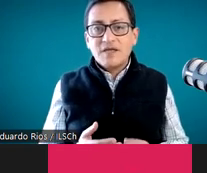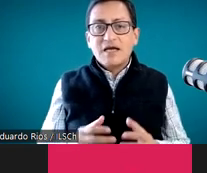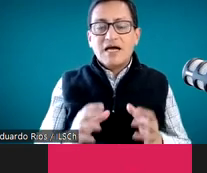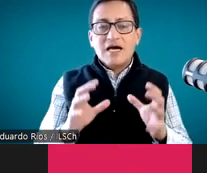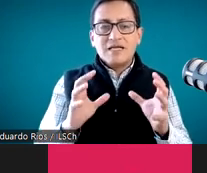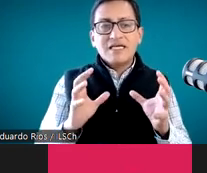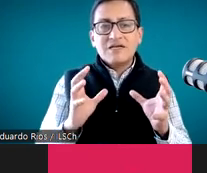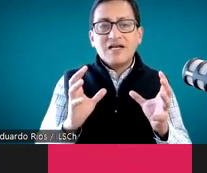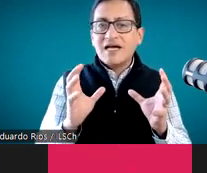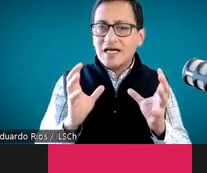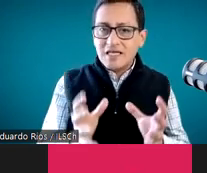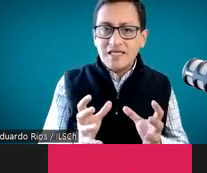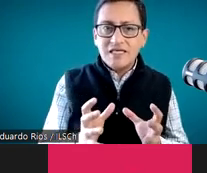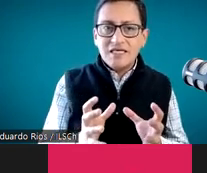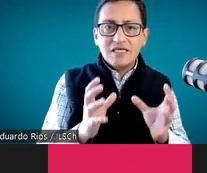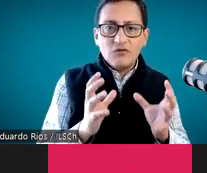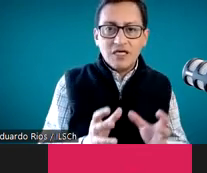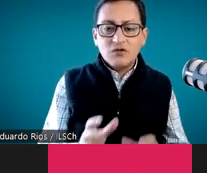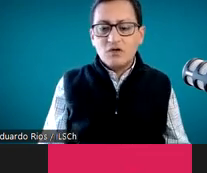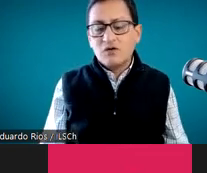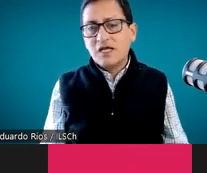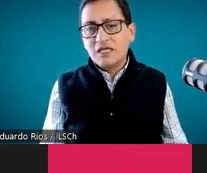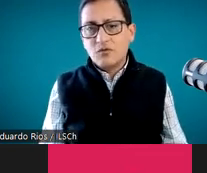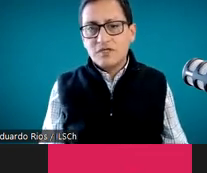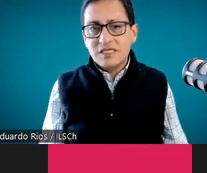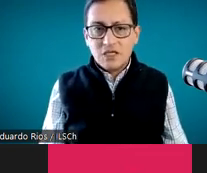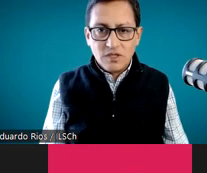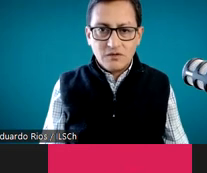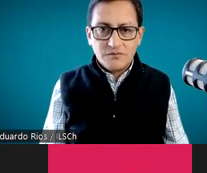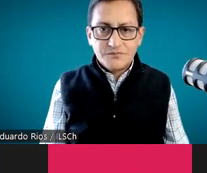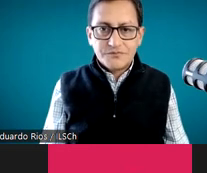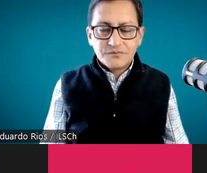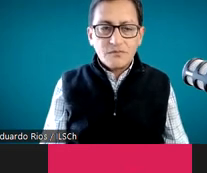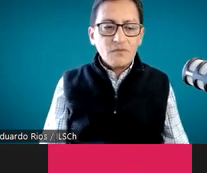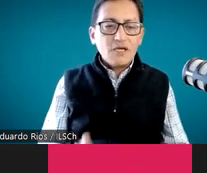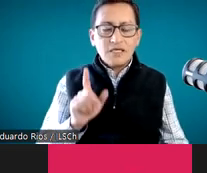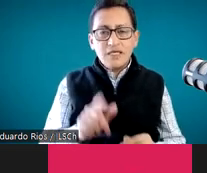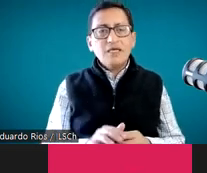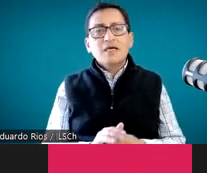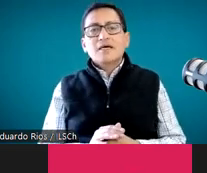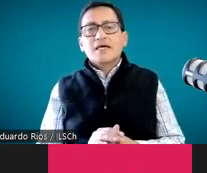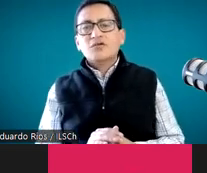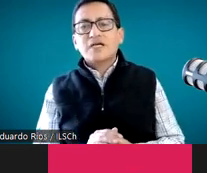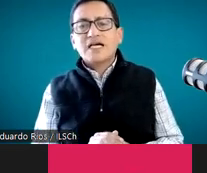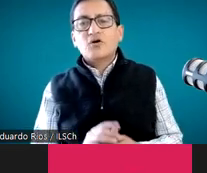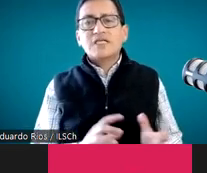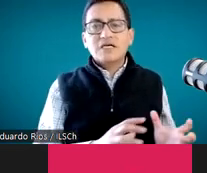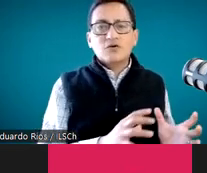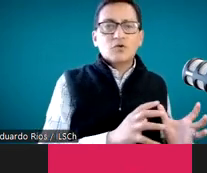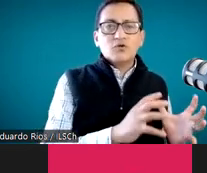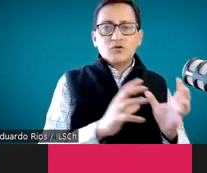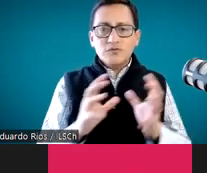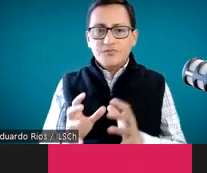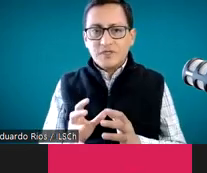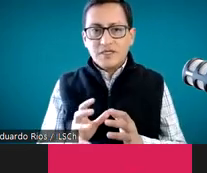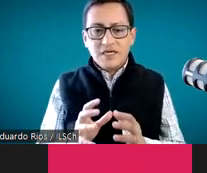señas a describir las características del objeto con el cual estamos interactuando. Y eso crea